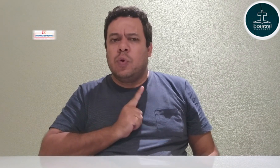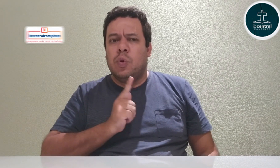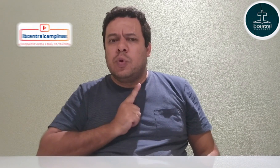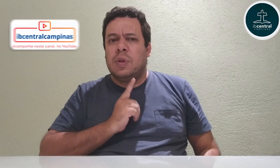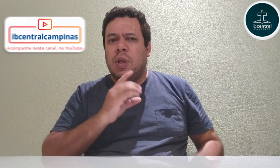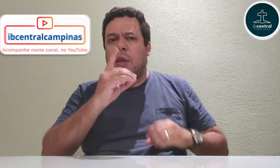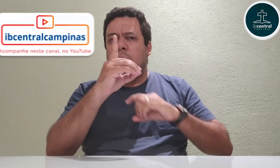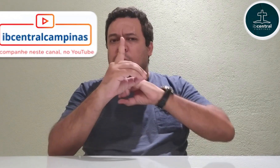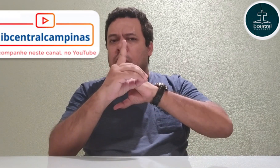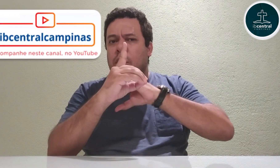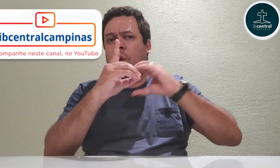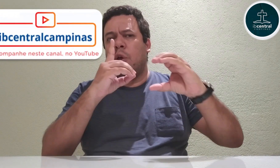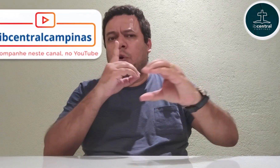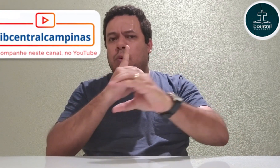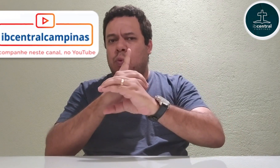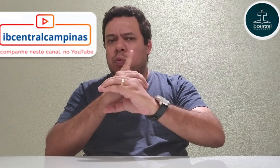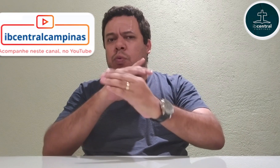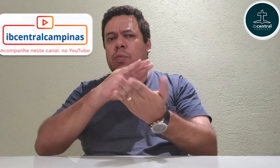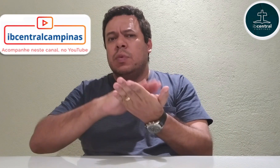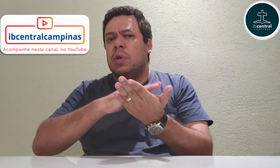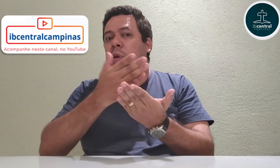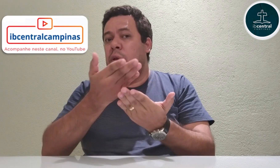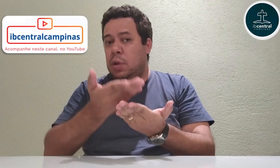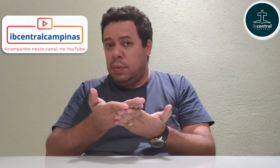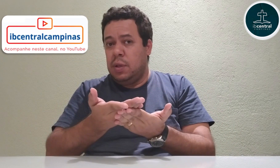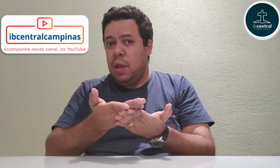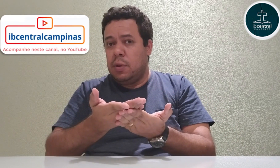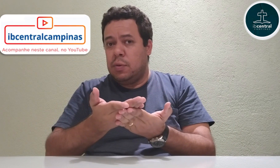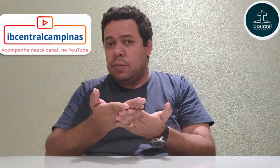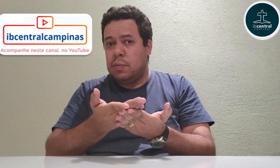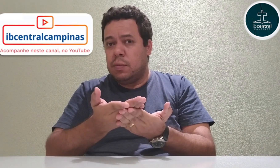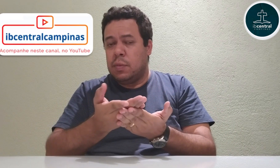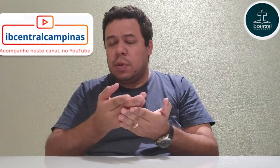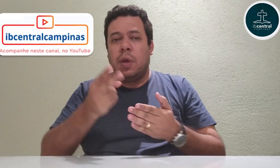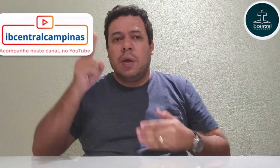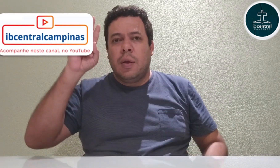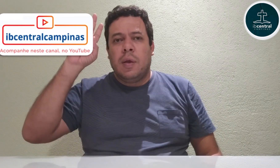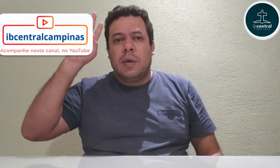Todo domingo nós temos cultos interpretados em Libras.